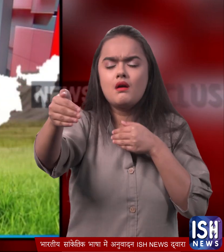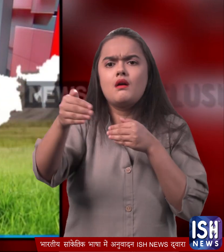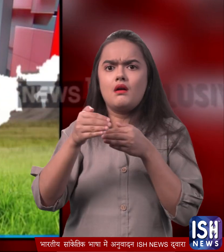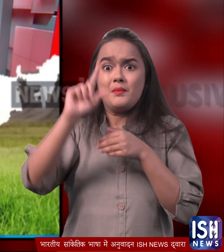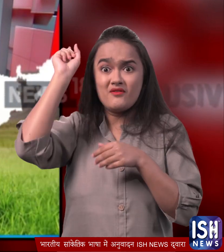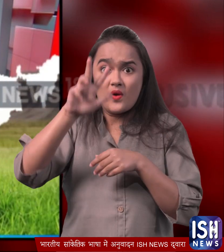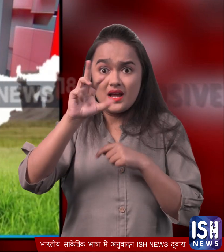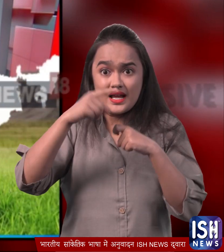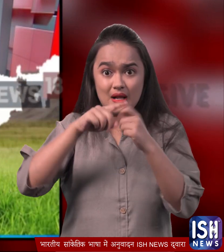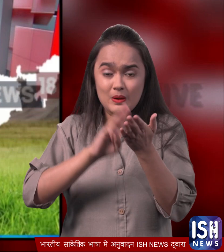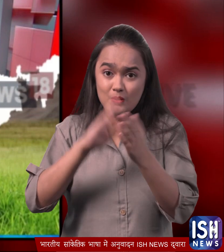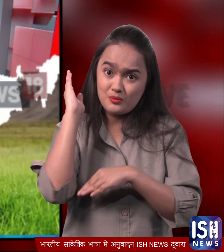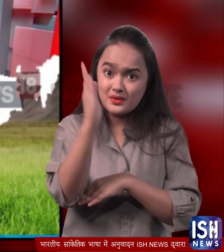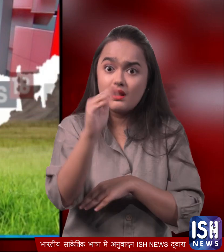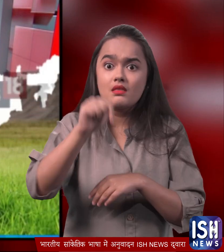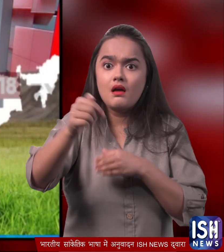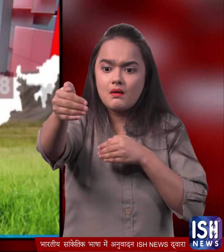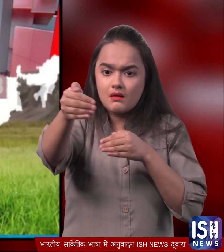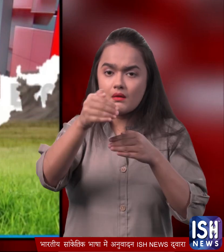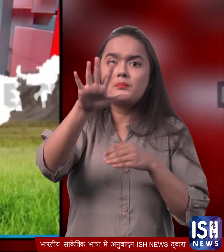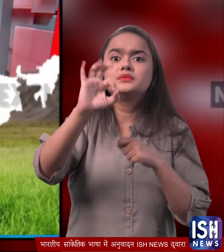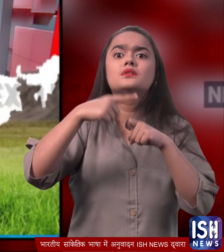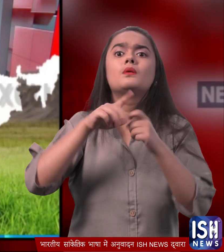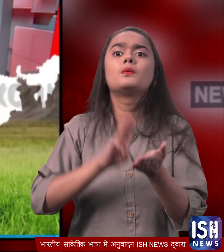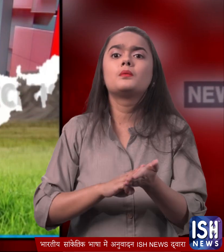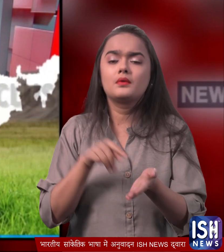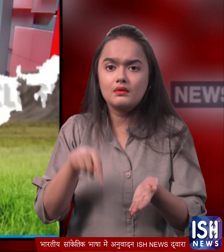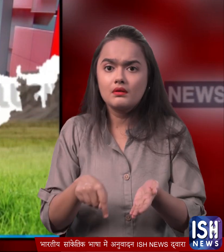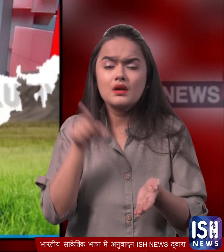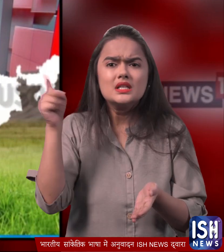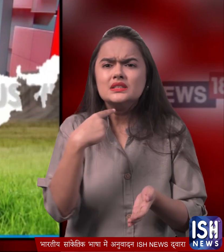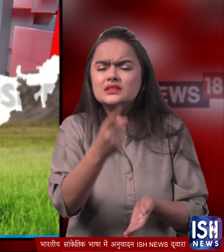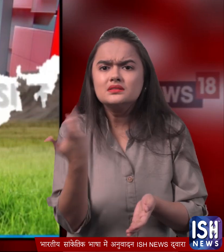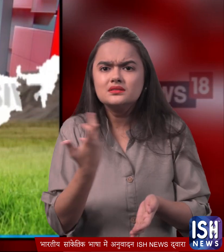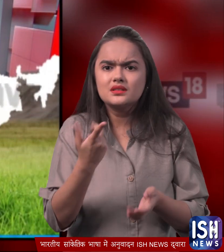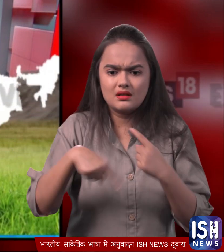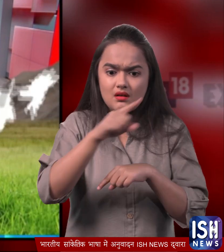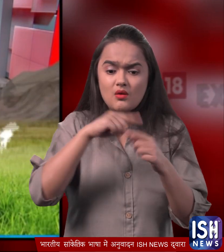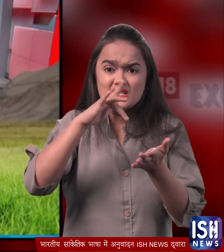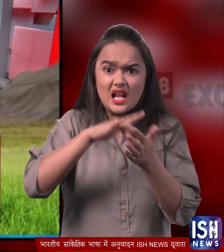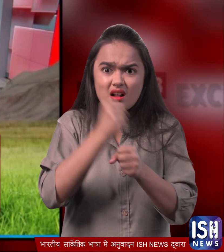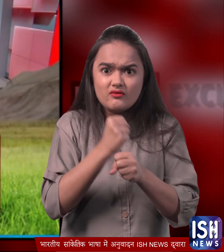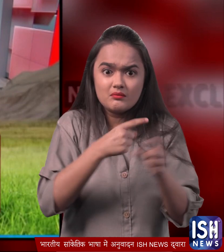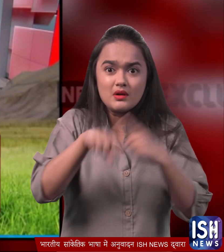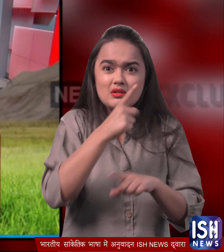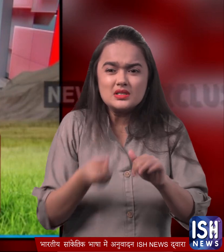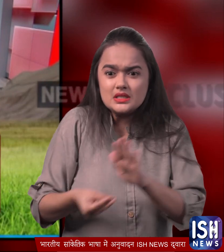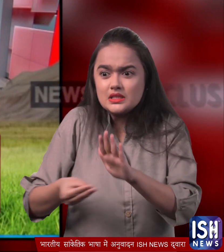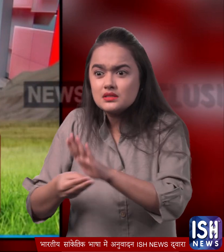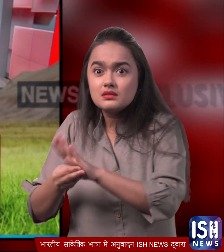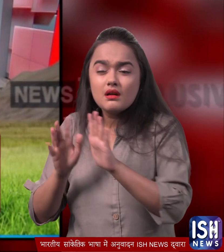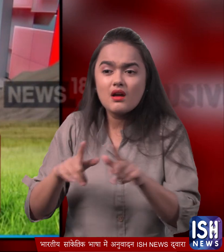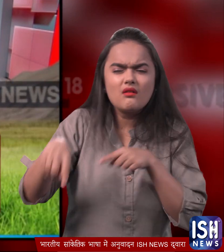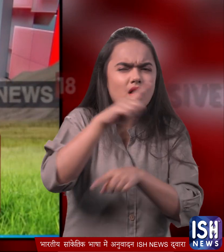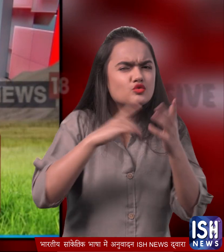गया, जहां पहले यह सीमा 80 किलोमीटर थी, लेकिन अब वो घटकर 50 किलोमीटर हो गई। बताया गया कि केंद्र सरकार के इस फैसले से घुसपैठियों